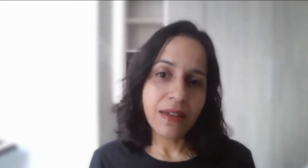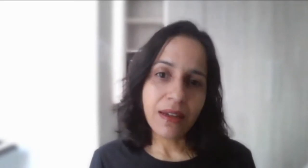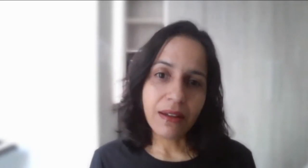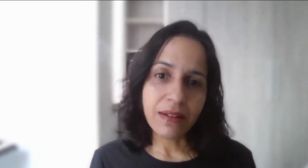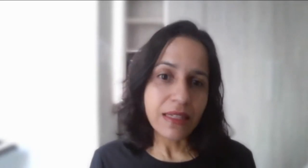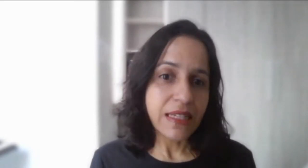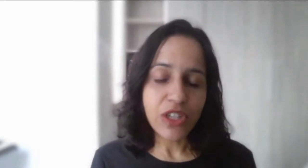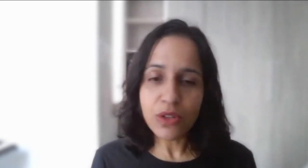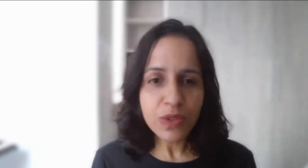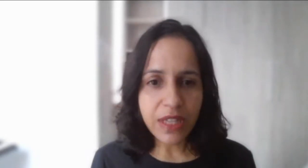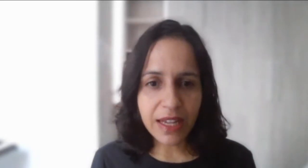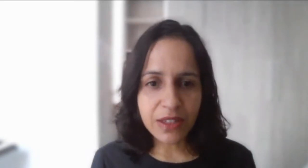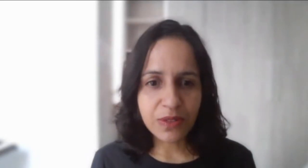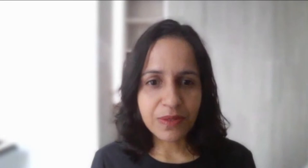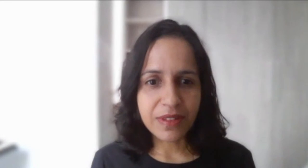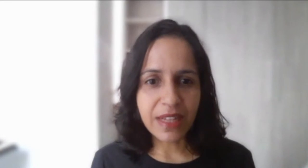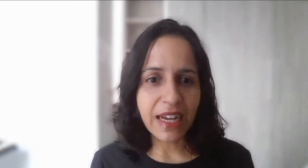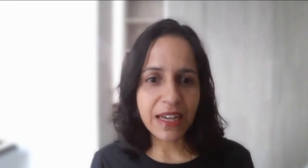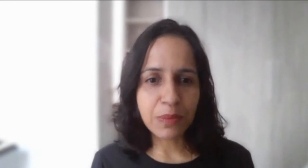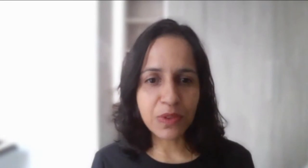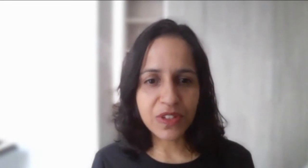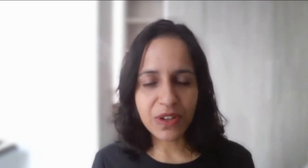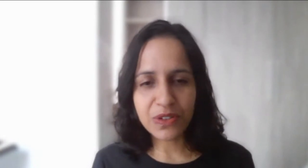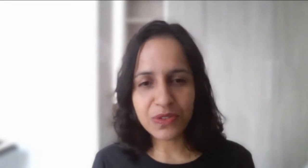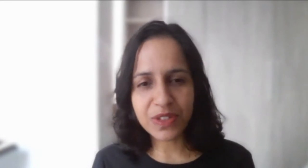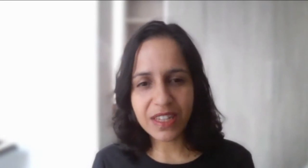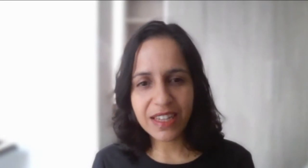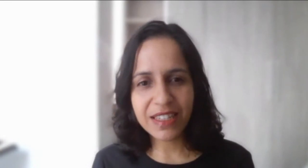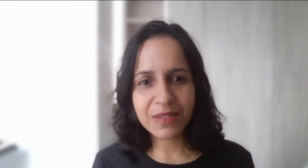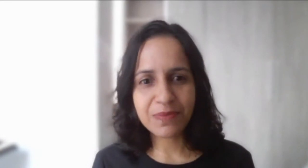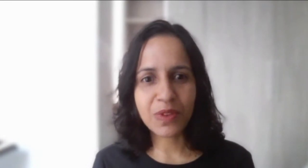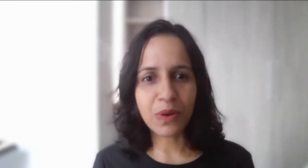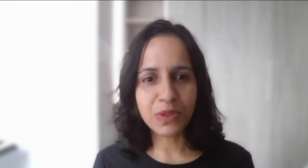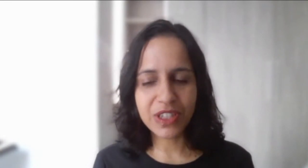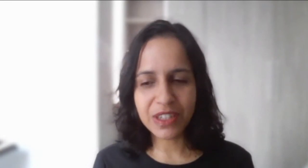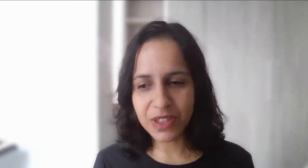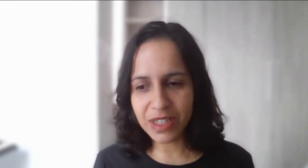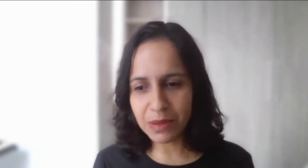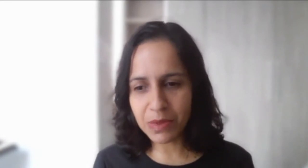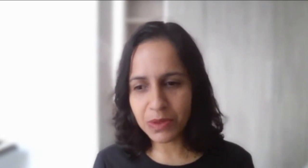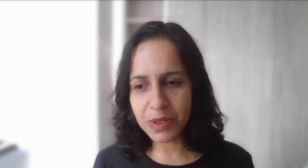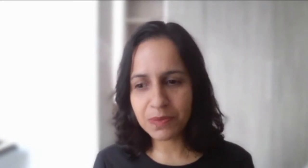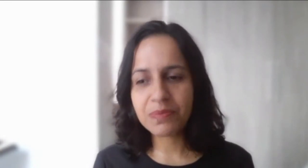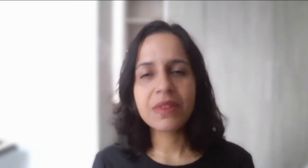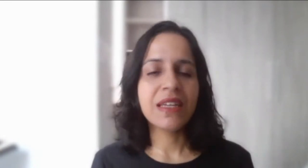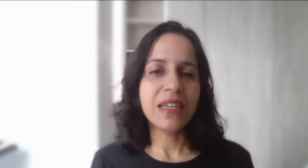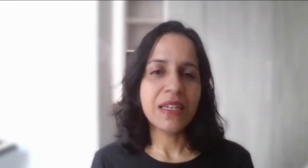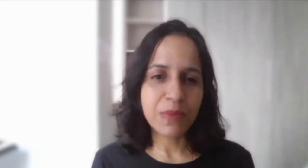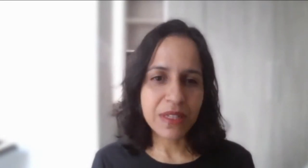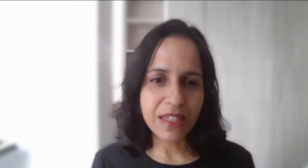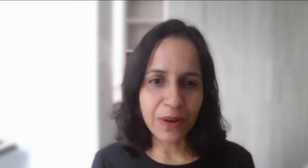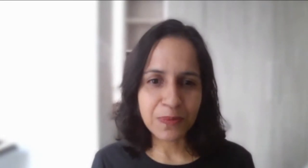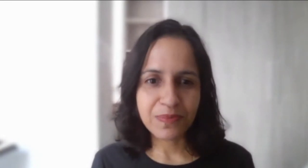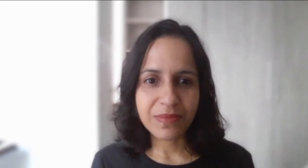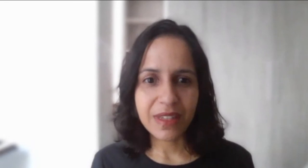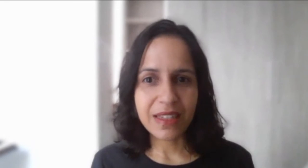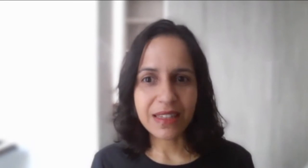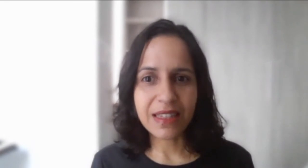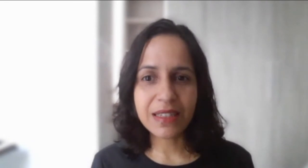E desejar o sucesso na carreira profissional de vocês, como engenheiros químicos, em